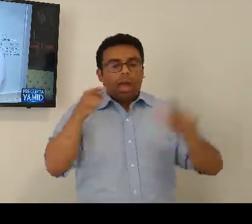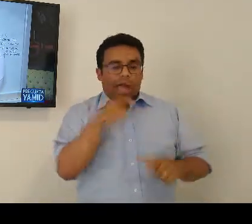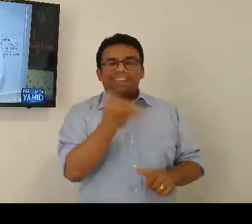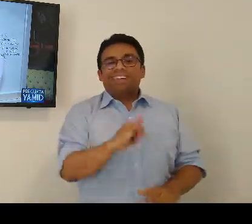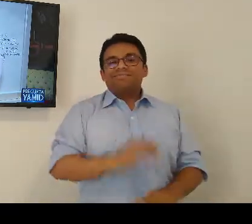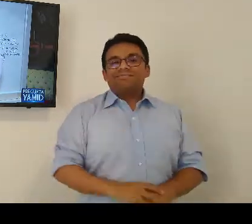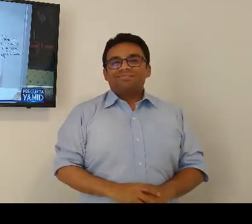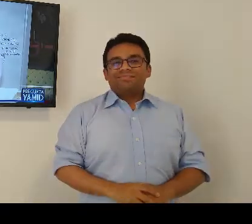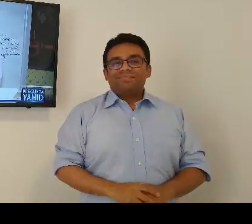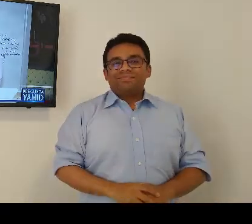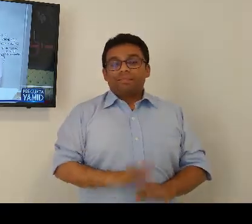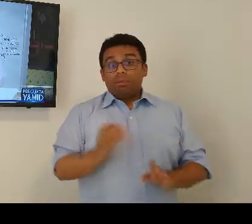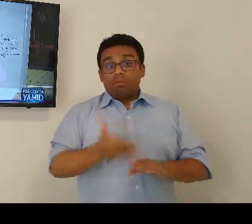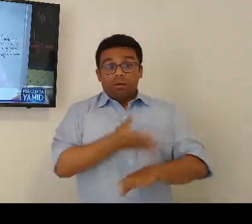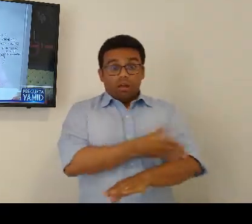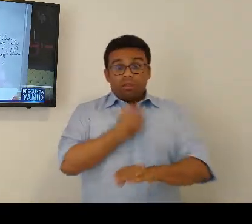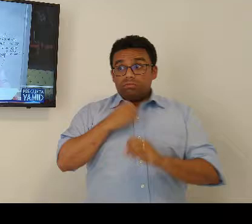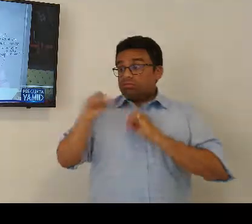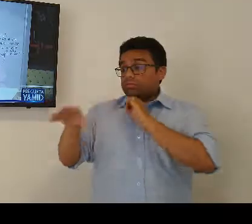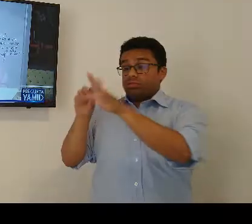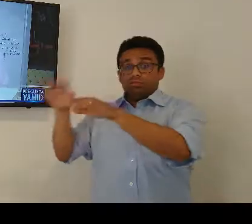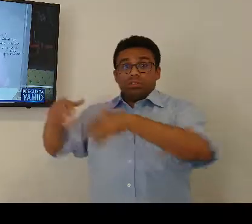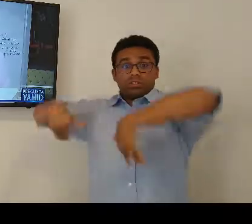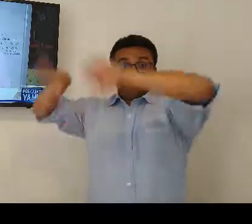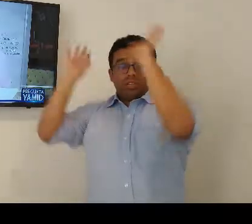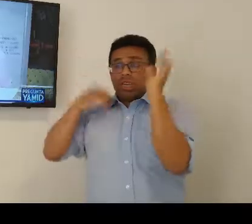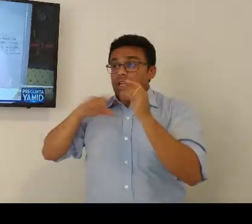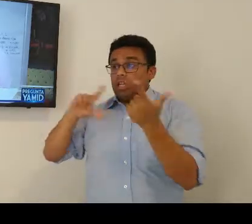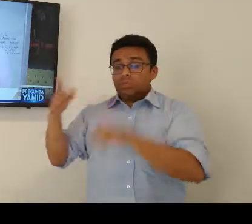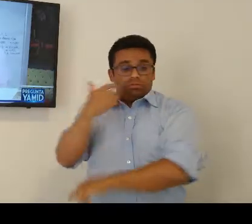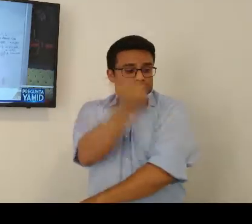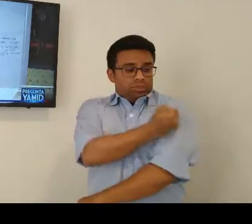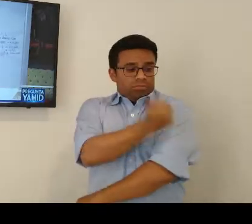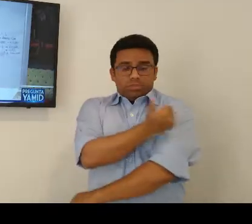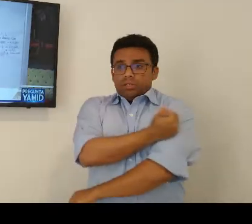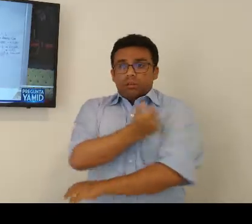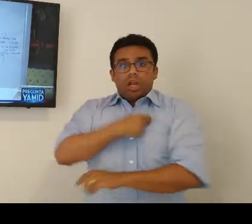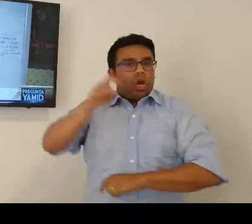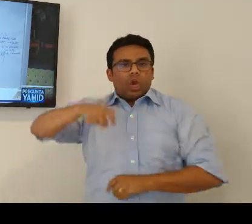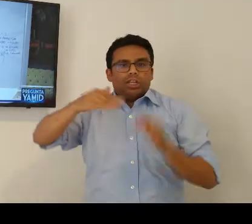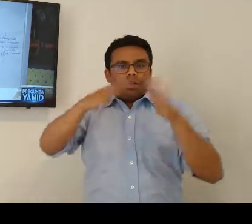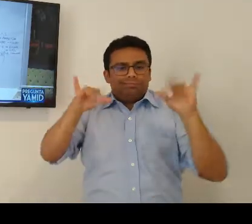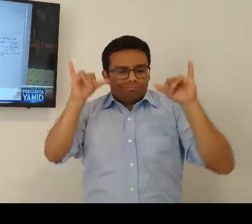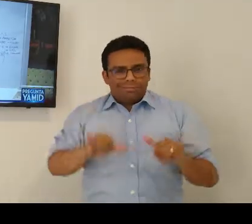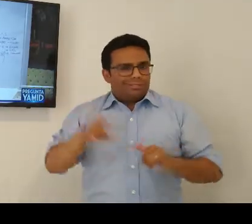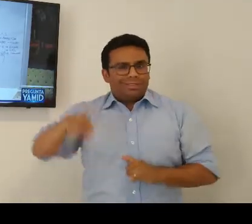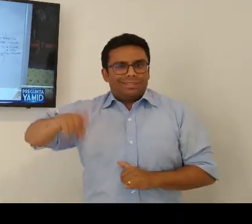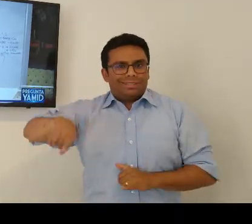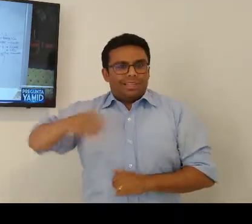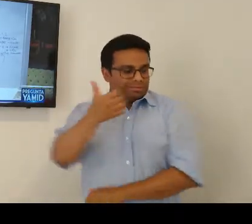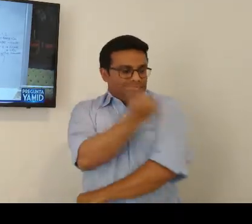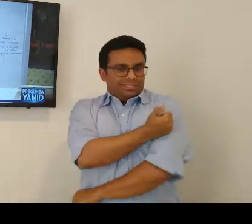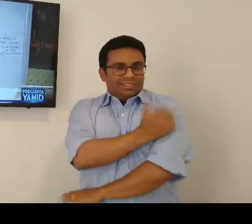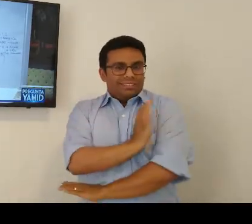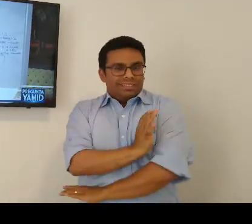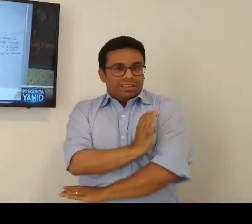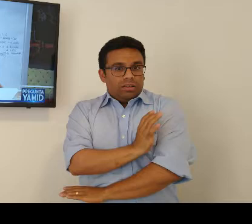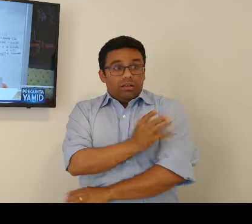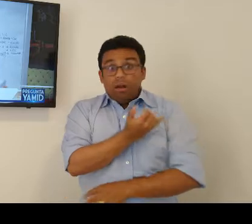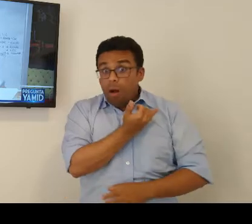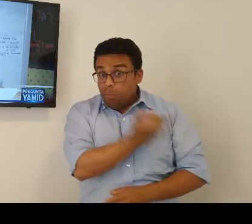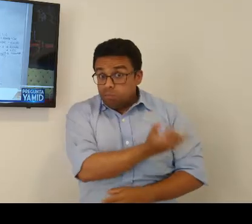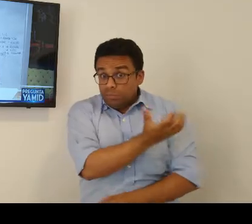tenemos cómo vacunar a la gente, prevenir el contagio y listo, no necesitamos aislamiento. Mientras no tengamos vacuna, lo único que hace